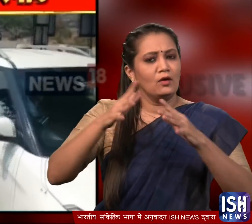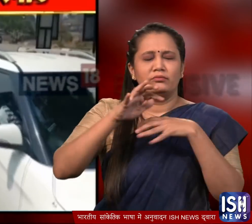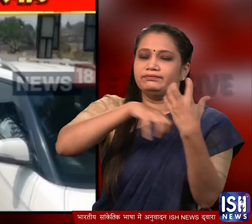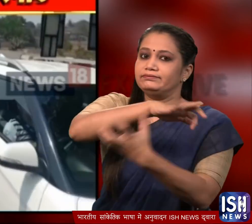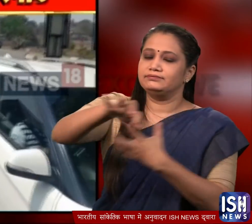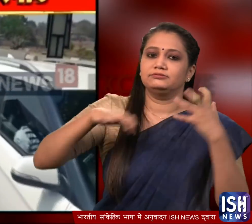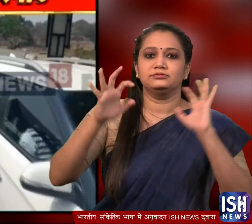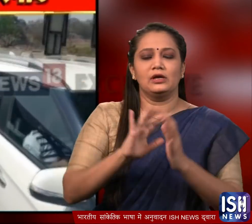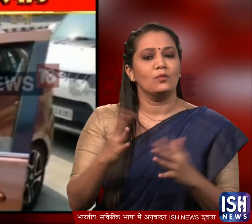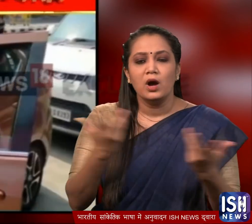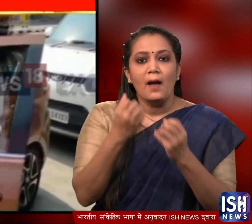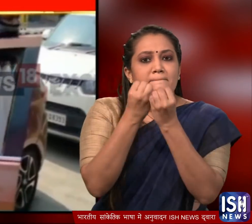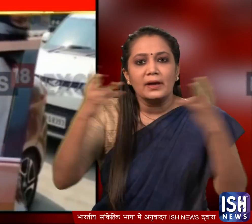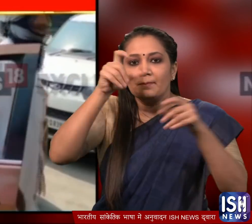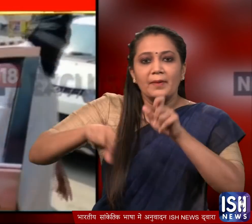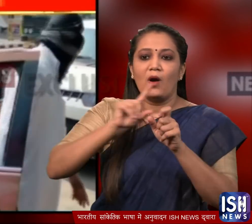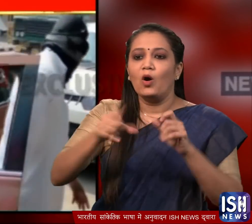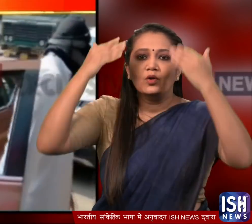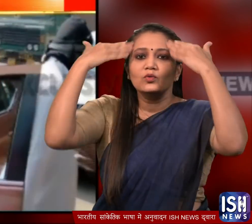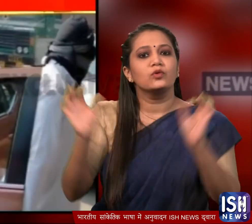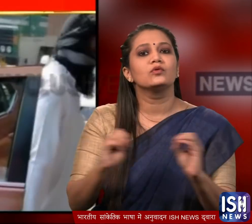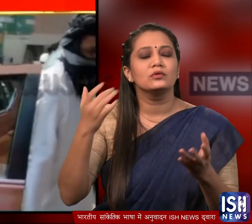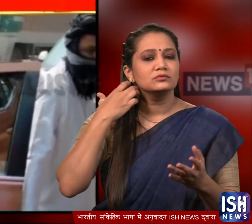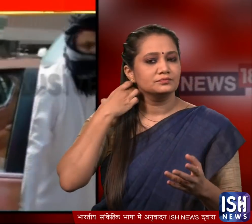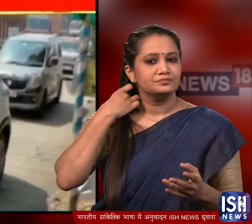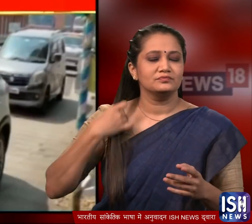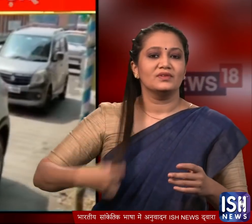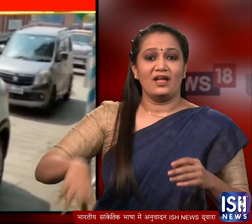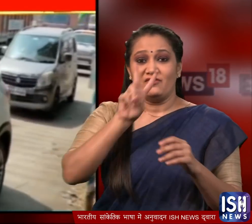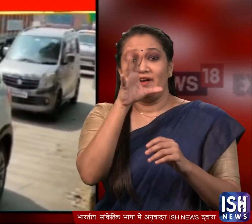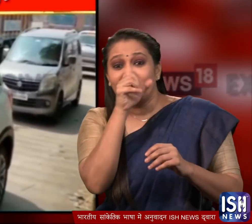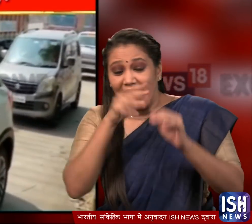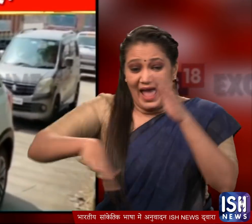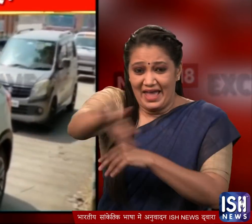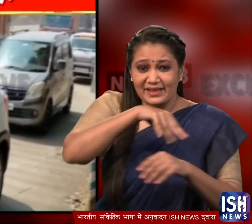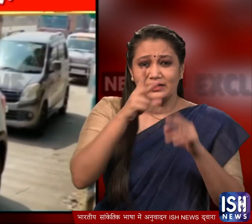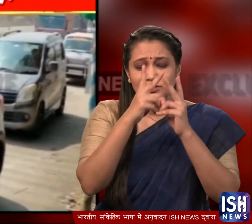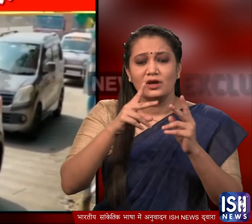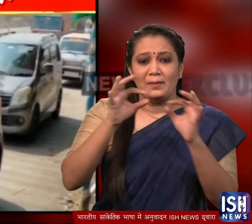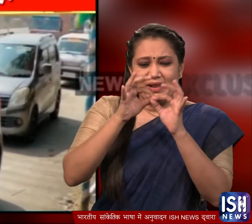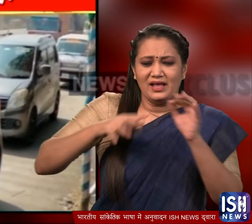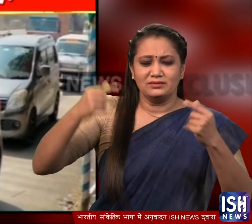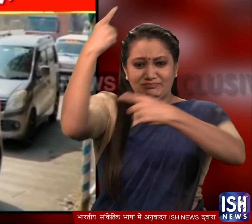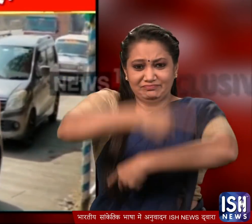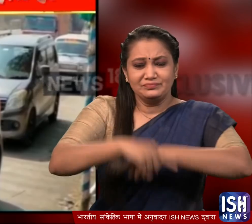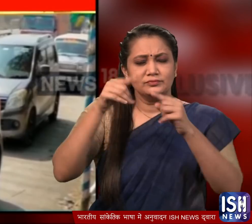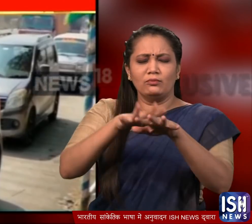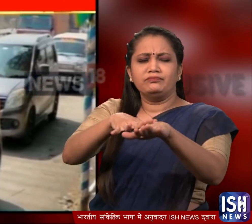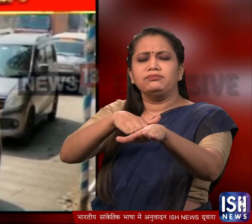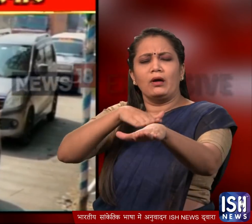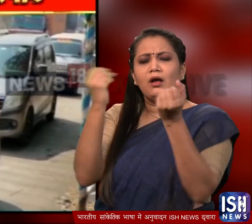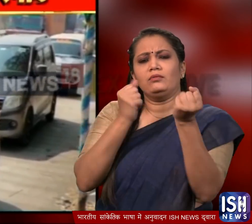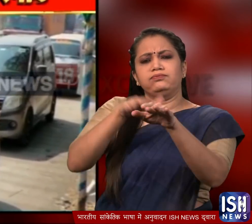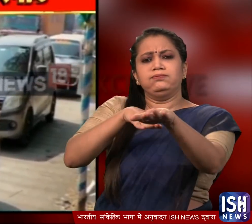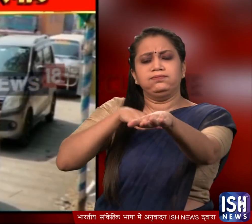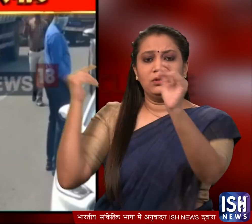सीमाओं पर अफरा तफरी का माहौल बन गया, क्योंकि कई लोगों को इस आदेश की जानकारी ही नहीं थी। वलसाड जिले से सामने आई तस्वीरों में भिलाड चेकपोस्ट के पास गाड़ियों